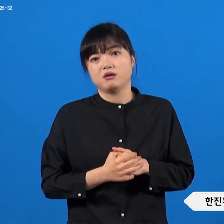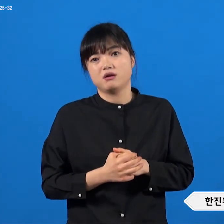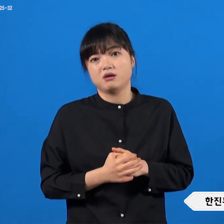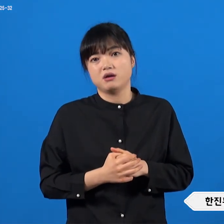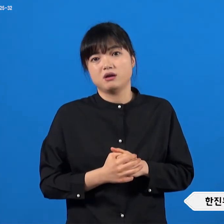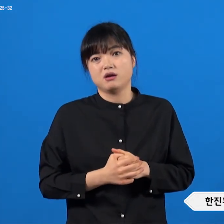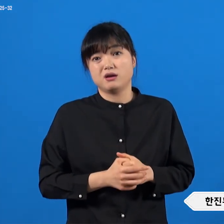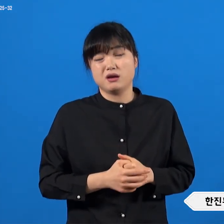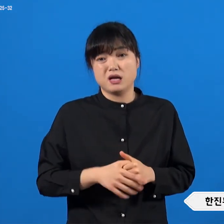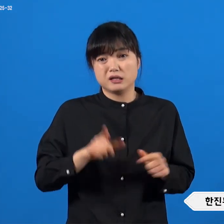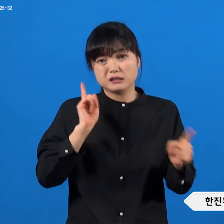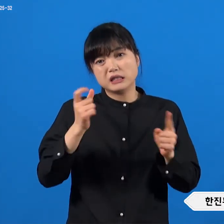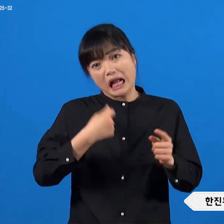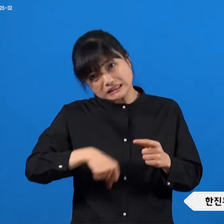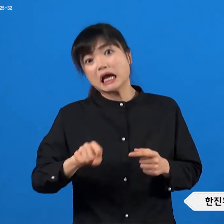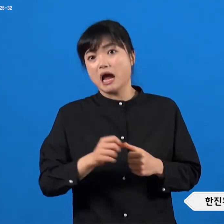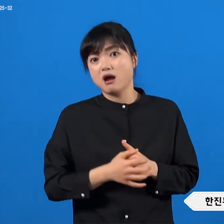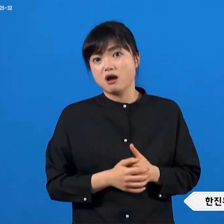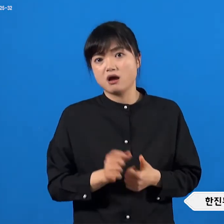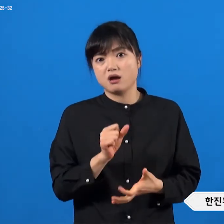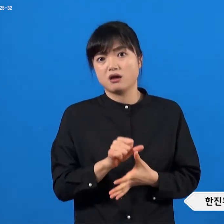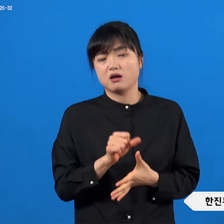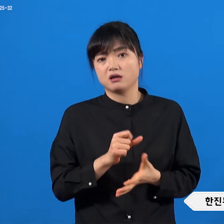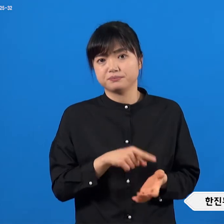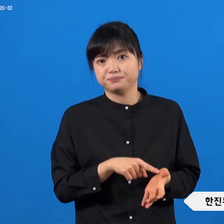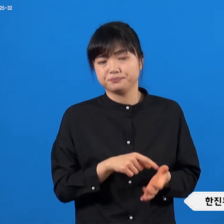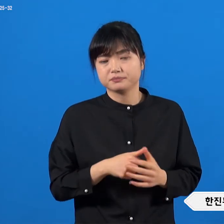그러니까 이 아들이 탕자 아닙니까?